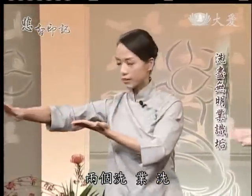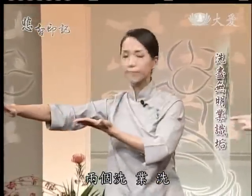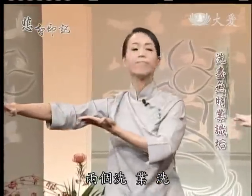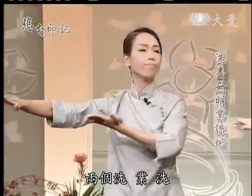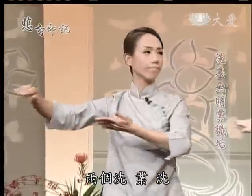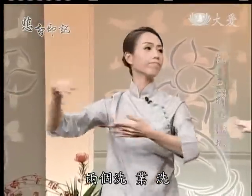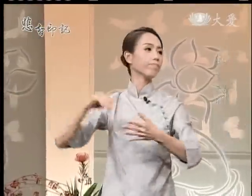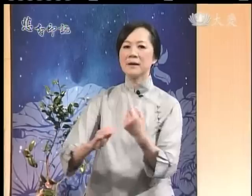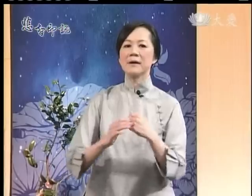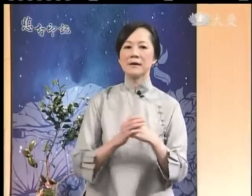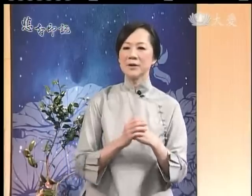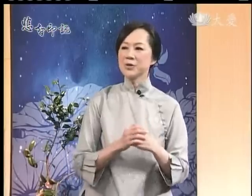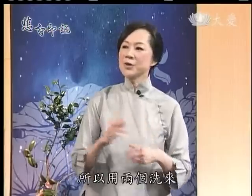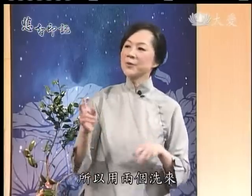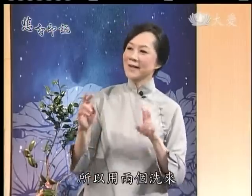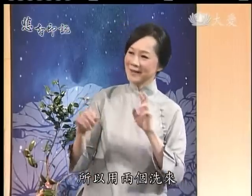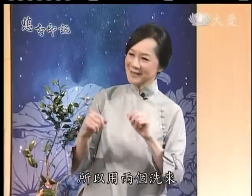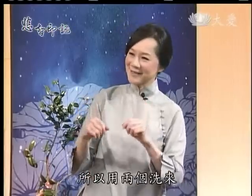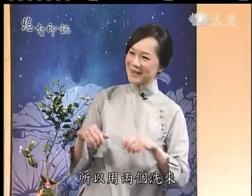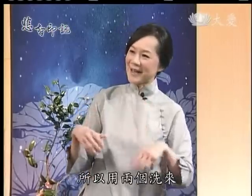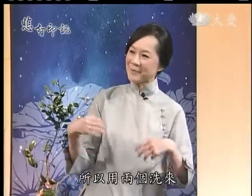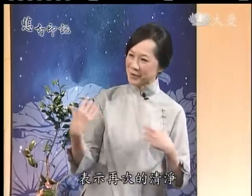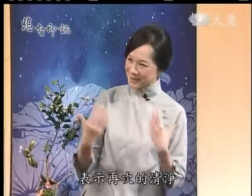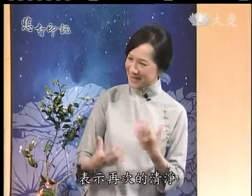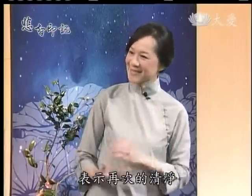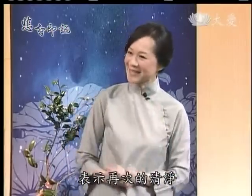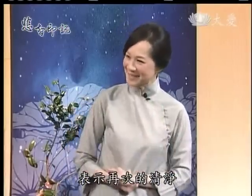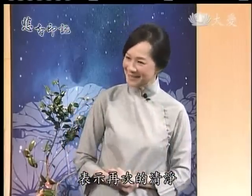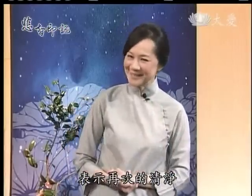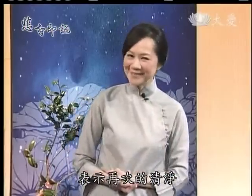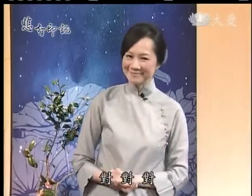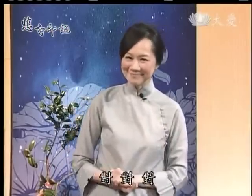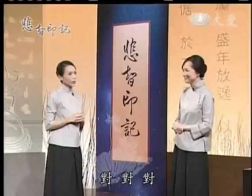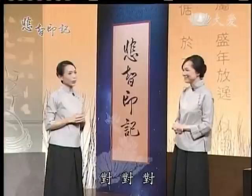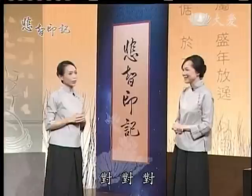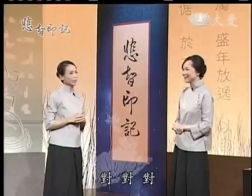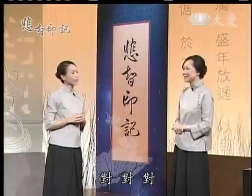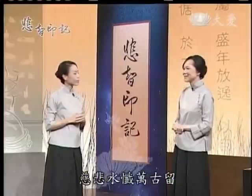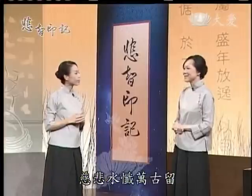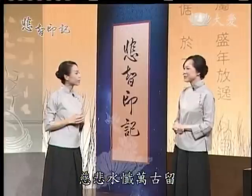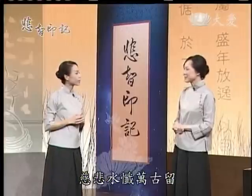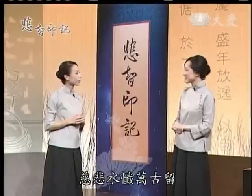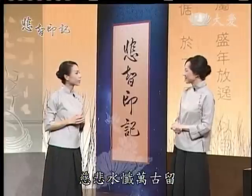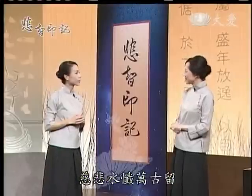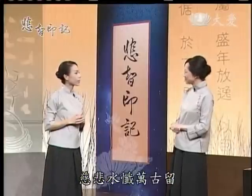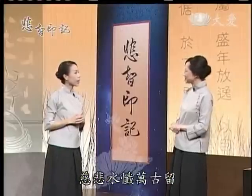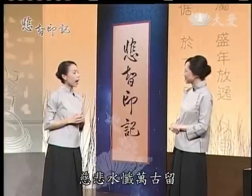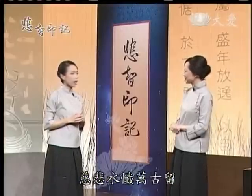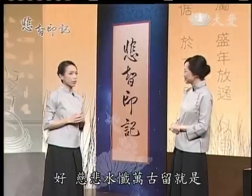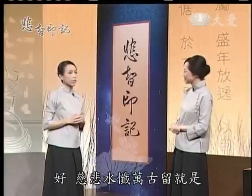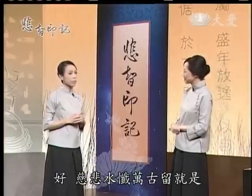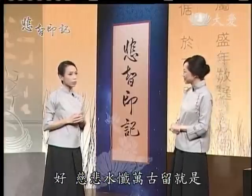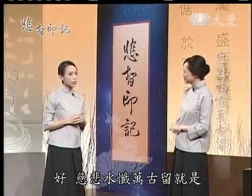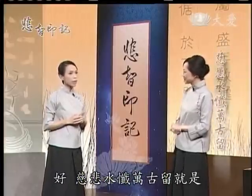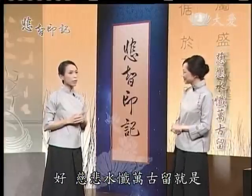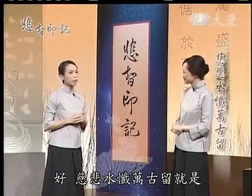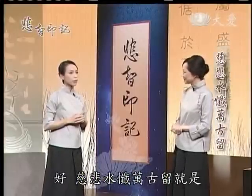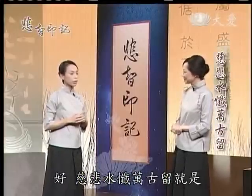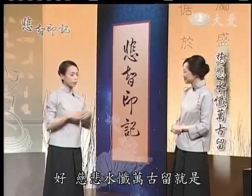洗业 所以用两个洗来表示再次的清净， 对对对， 那慈悲水忏万古流， 好，慈悲水忏万古流